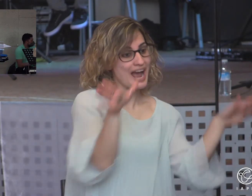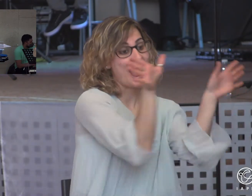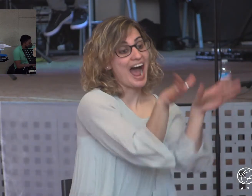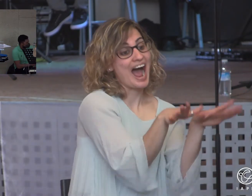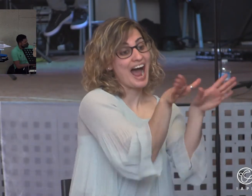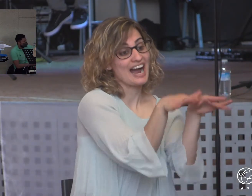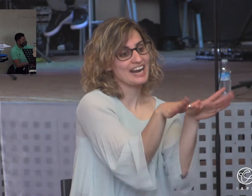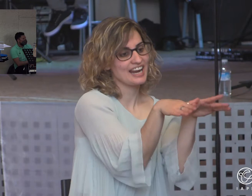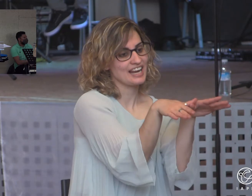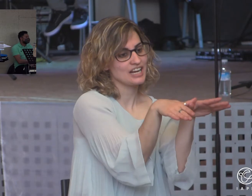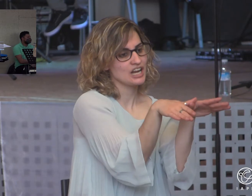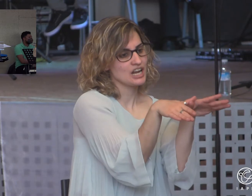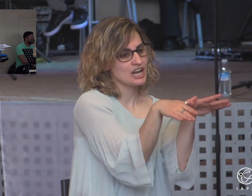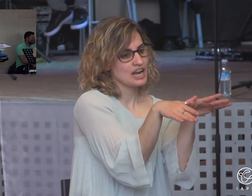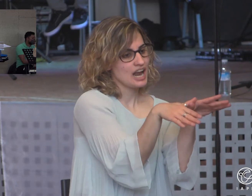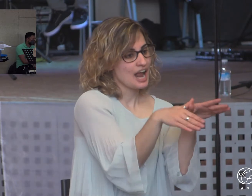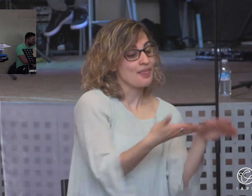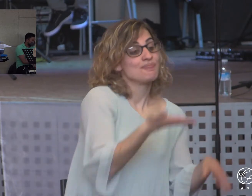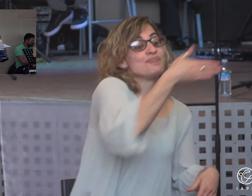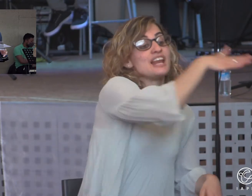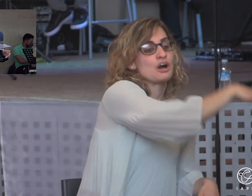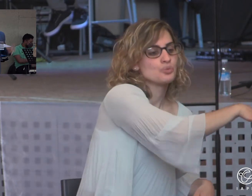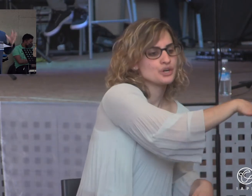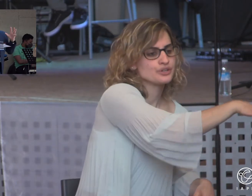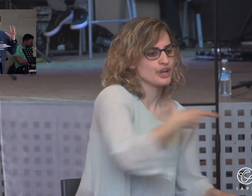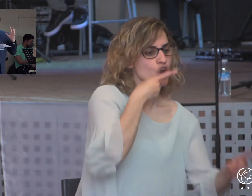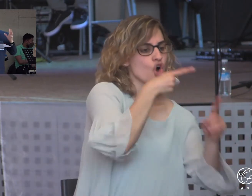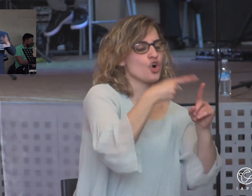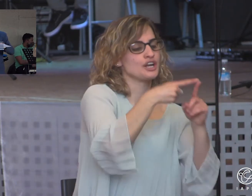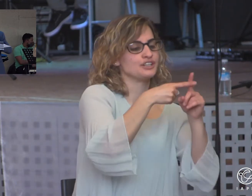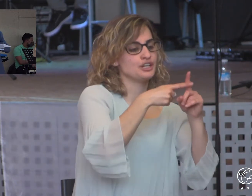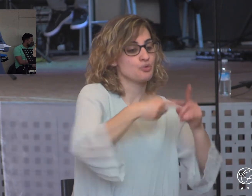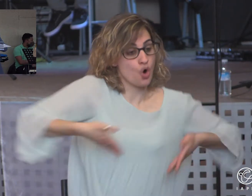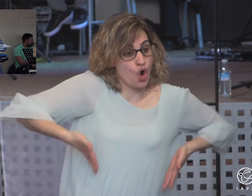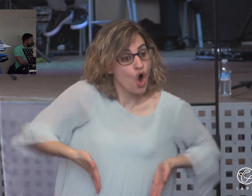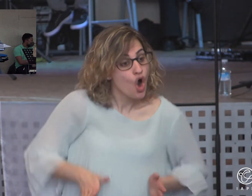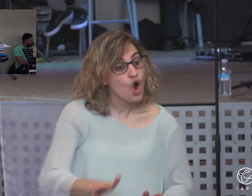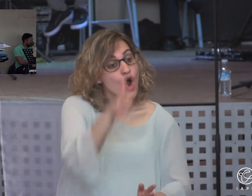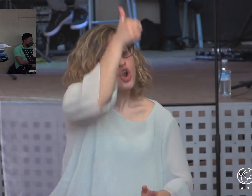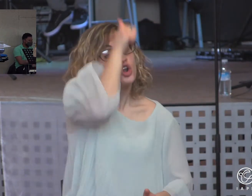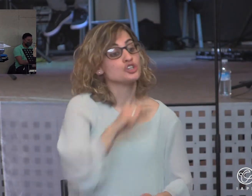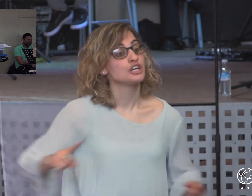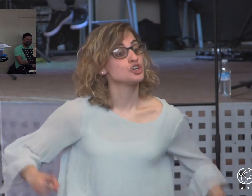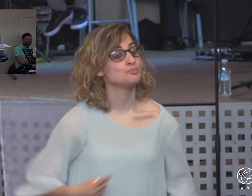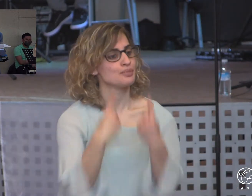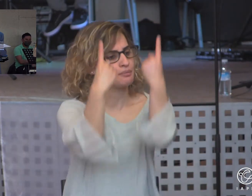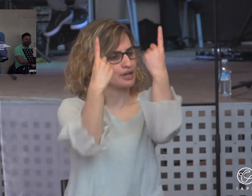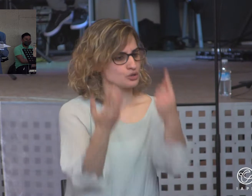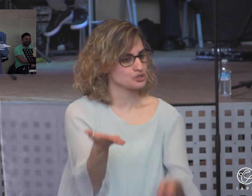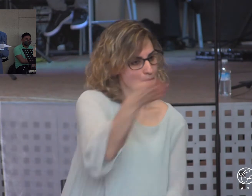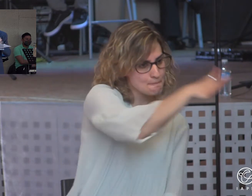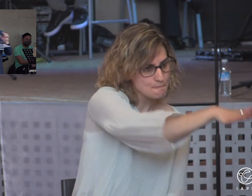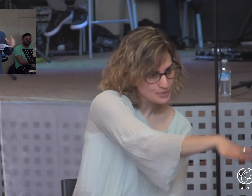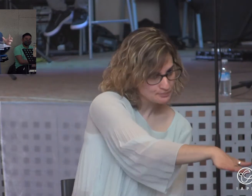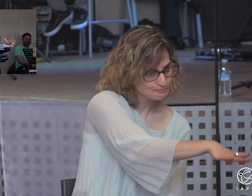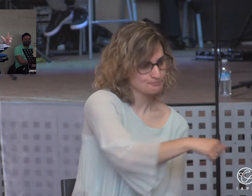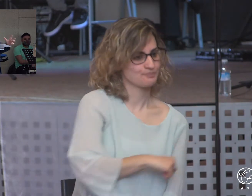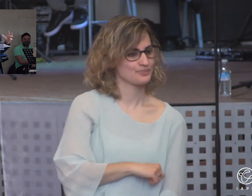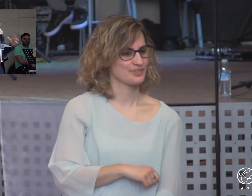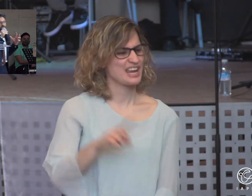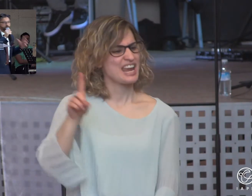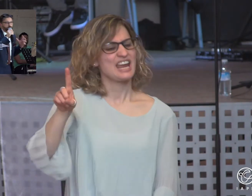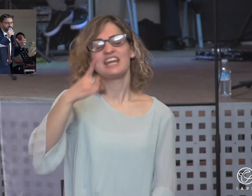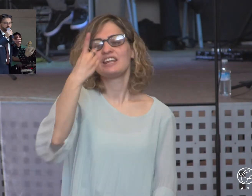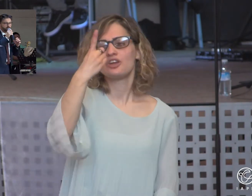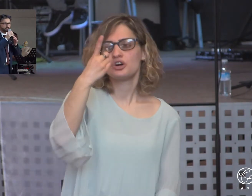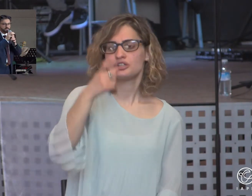de Egipto fallecieran. ¿Y qué es lo que Dios les dice a sus hijos? Que